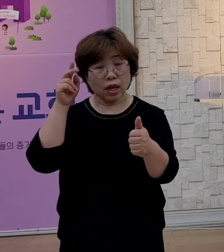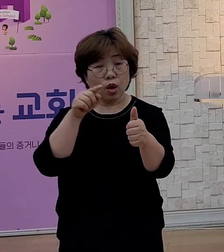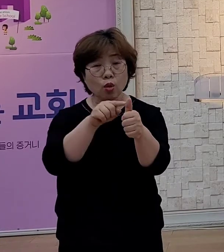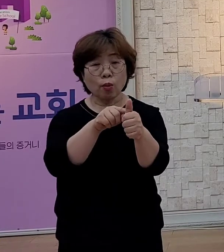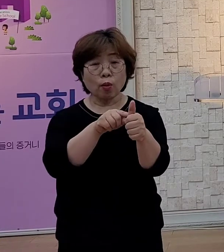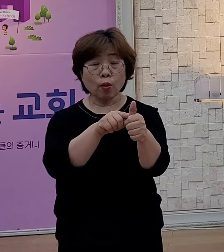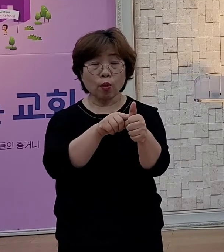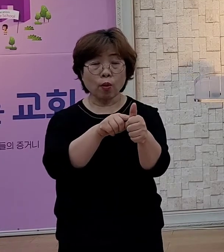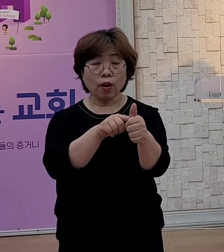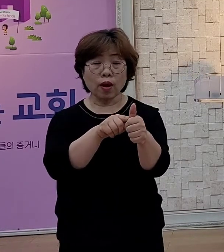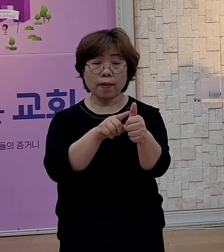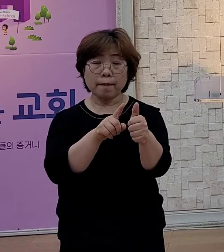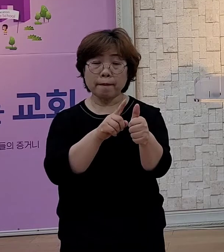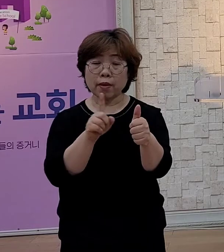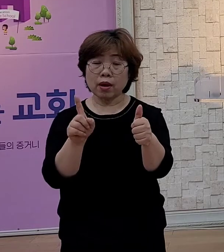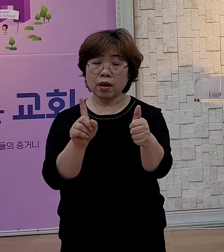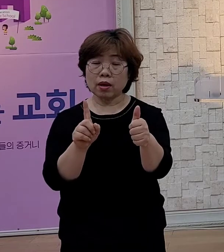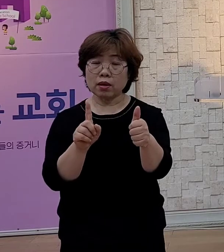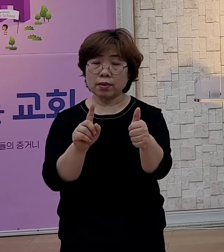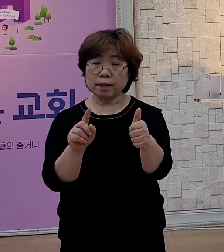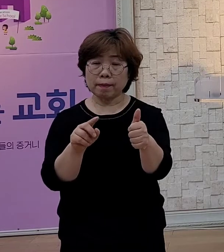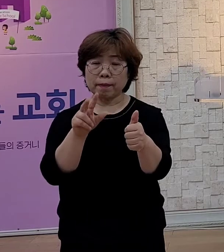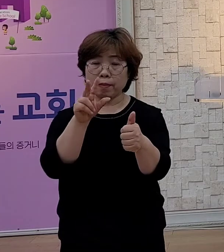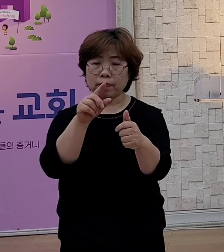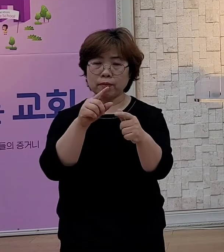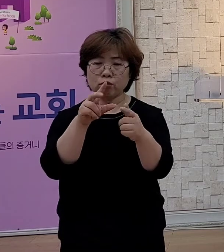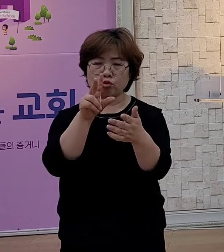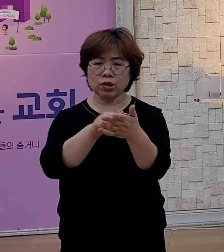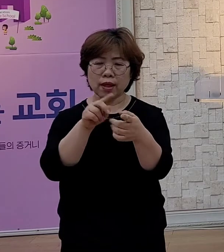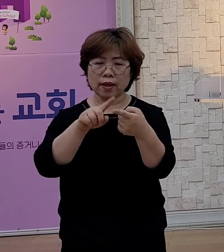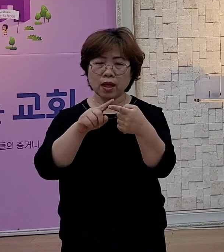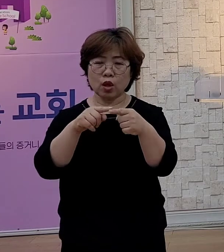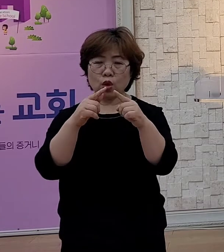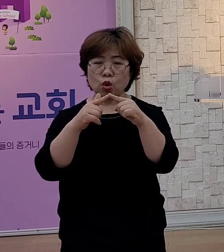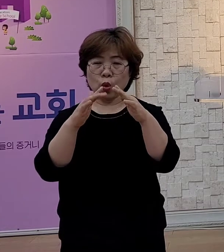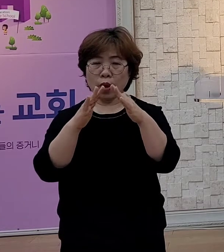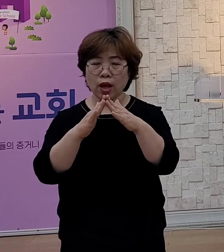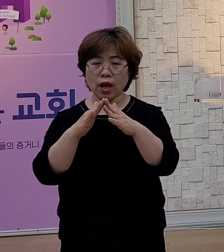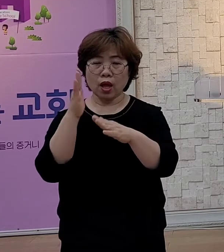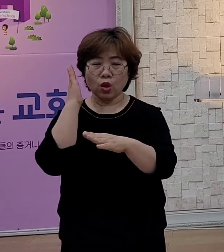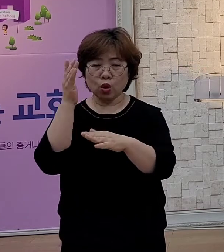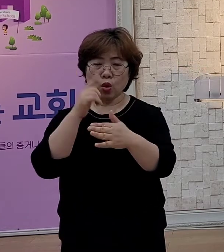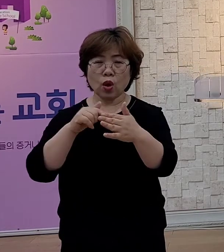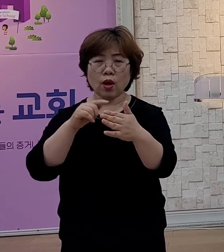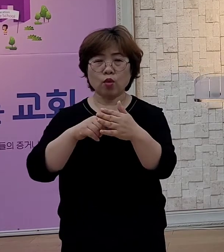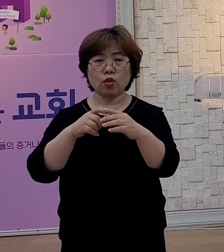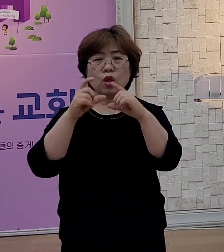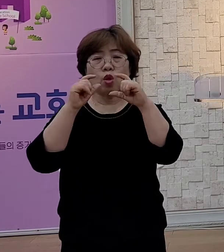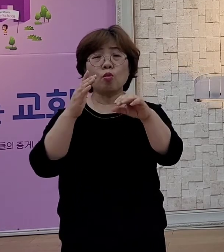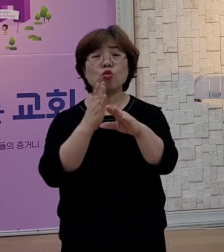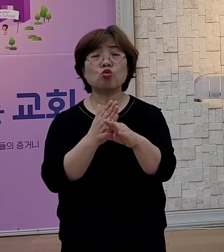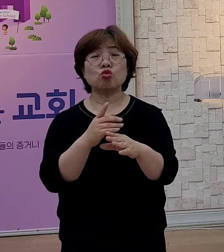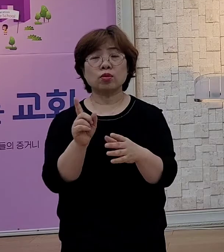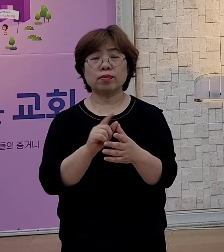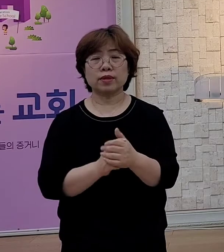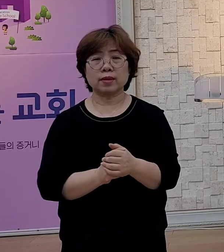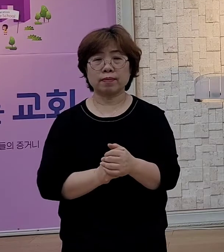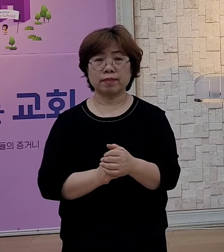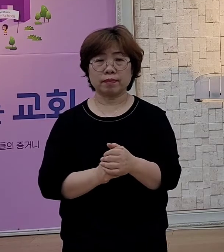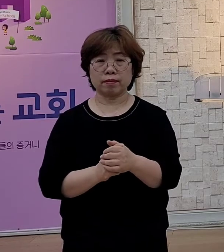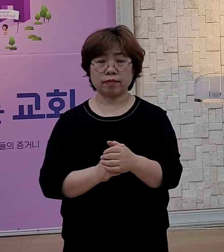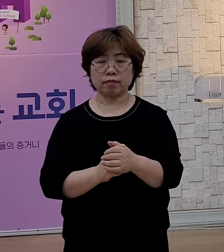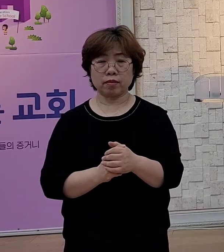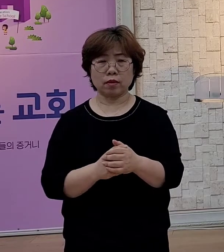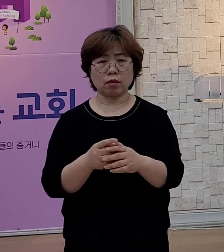지금 이 문제를 교회 안에서 다루고 있다라는 거예요. 뭐가 차별이냐? 금가락지